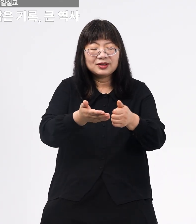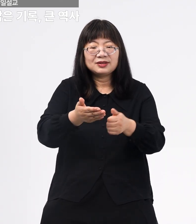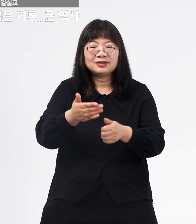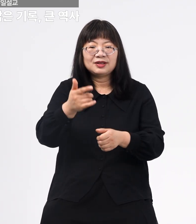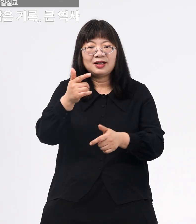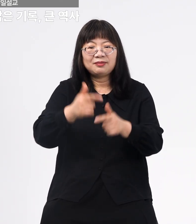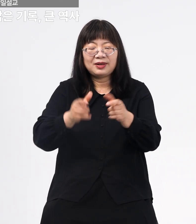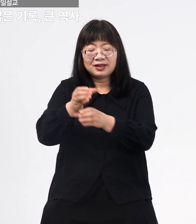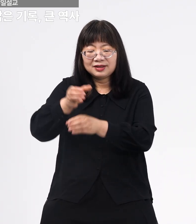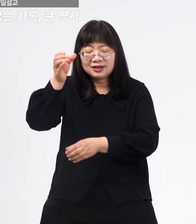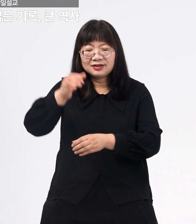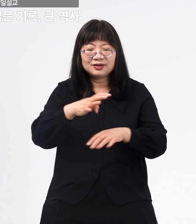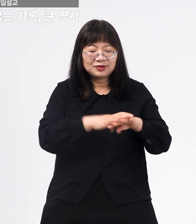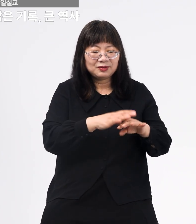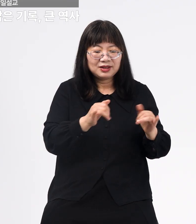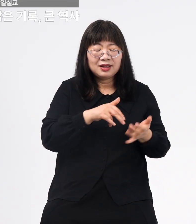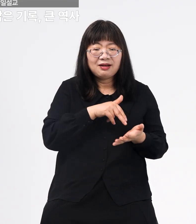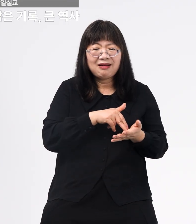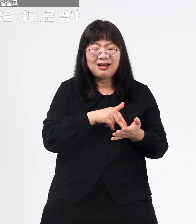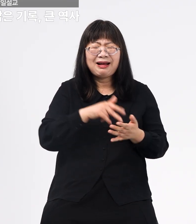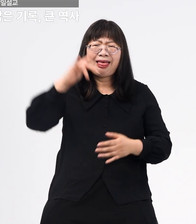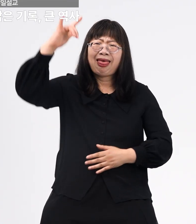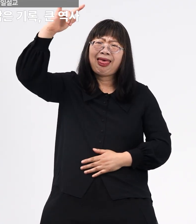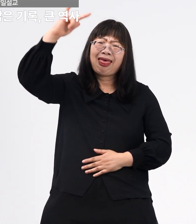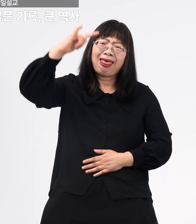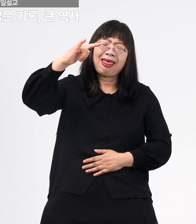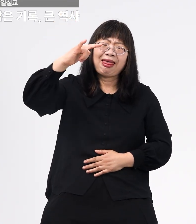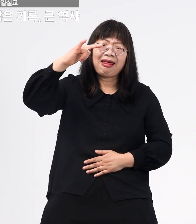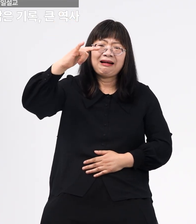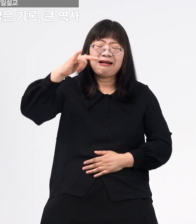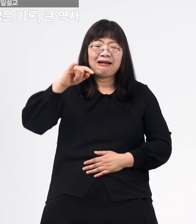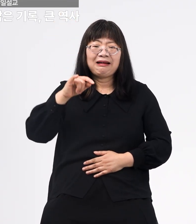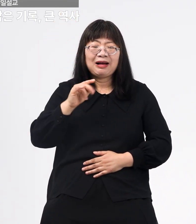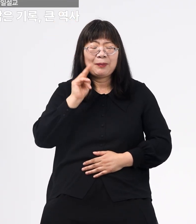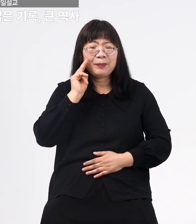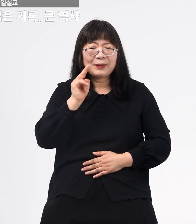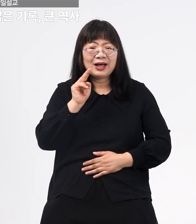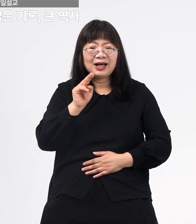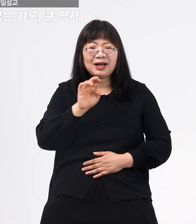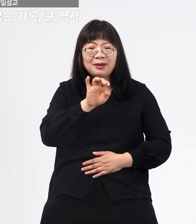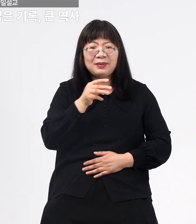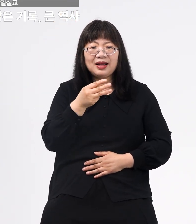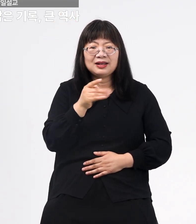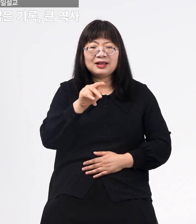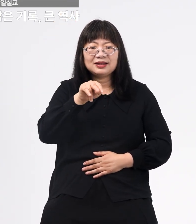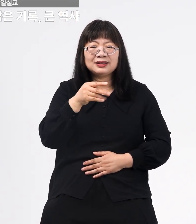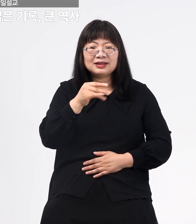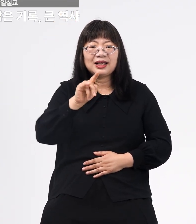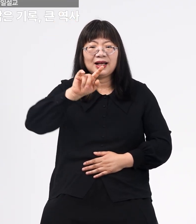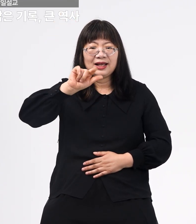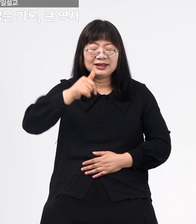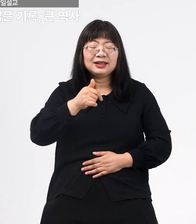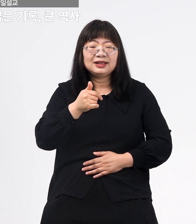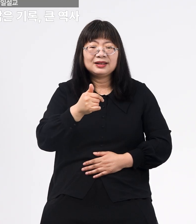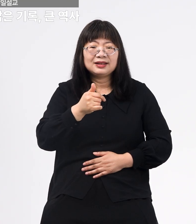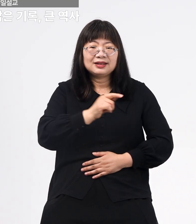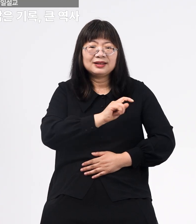농부의 입장에서 땡볕 아래 그 거친 팔레스타인 땅을